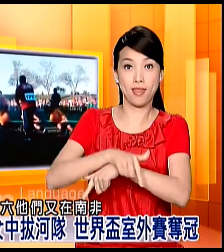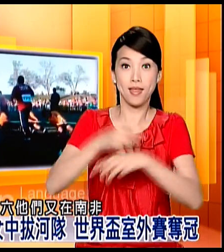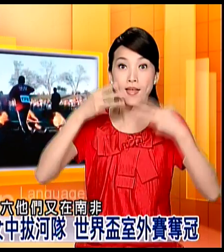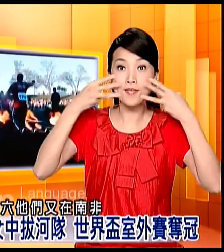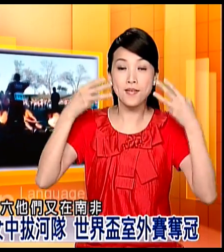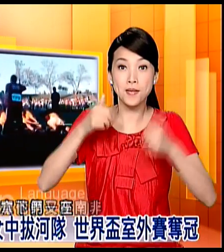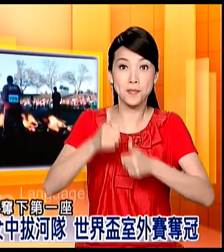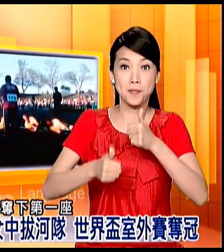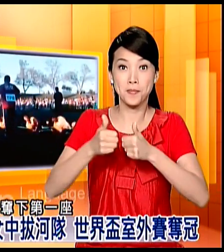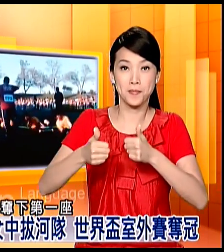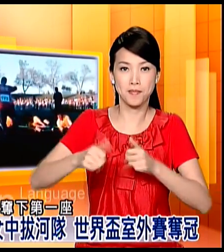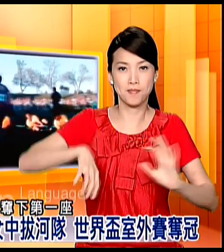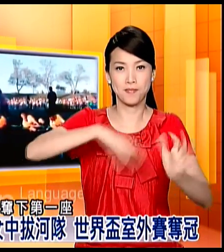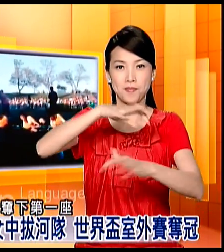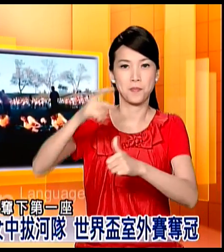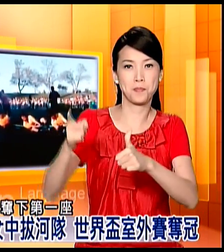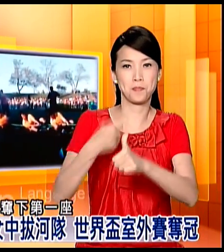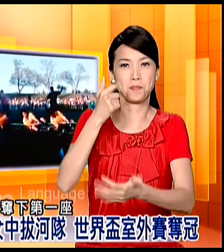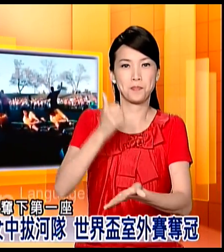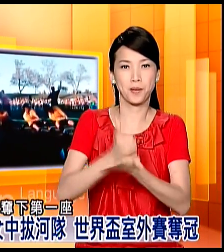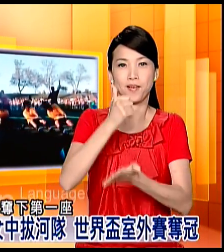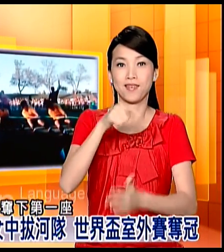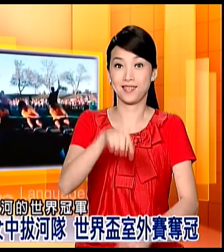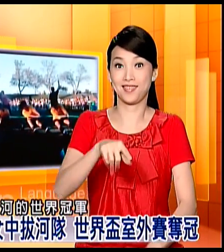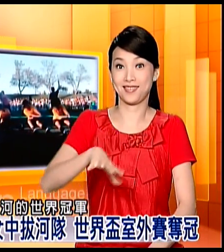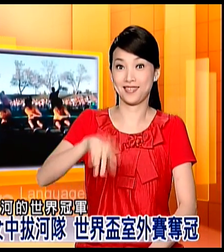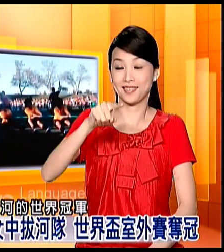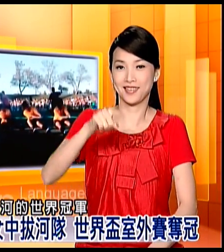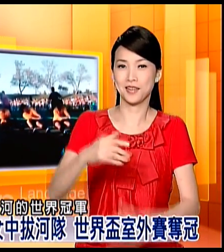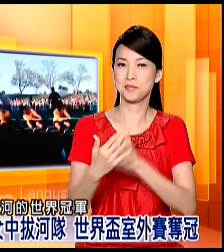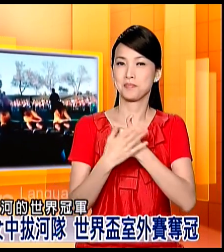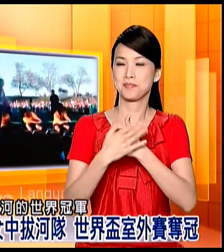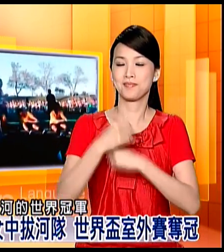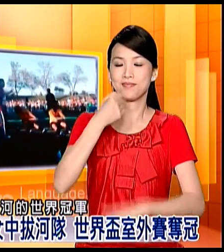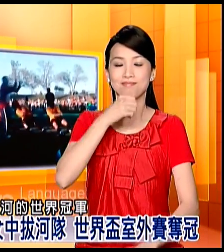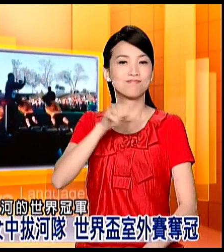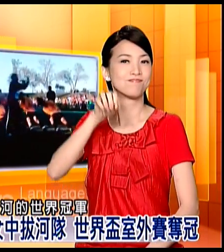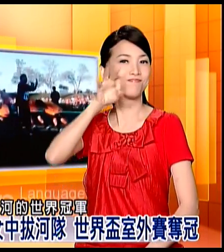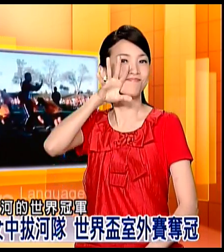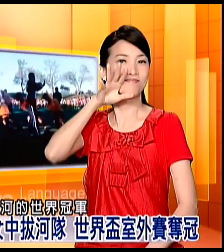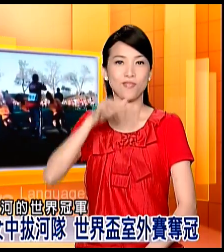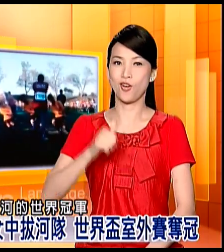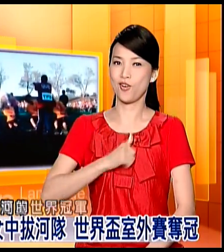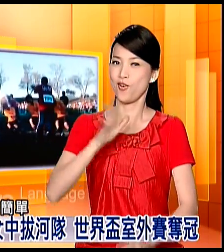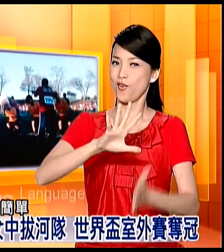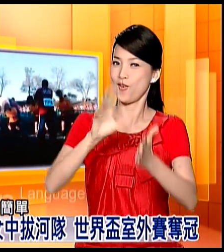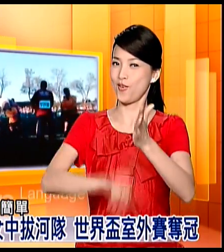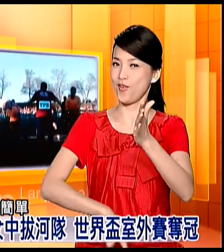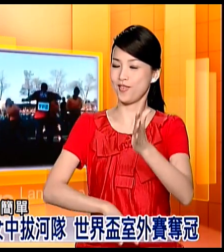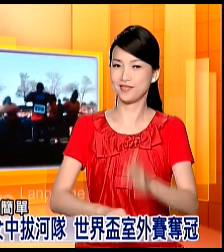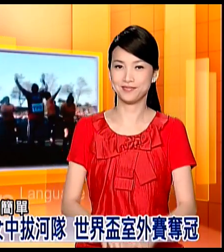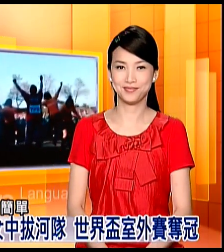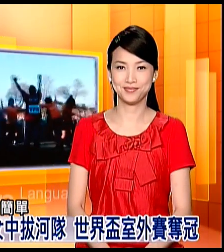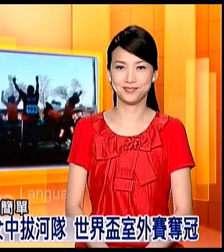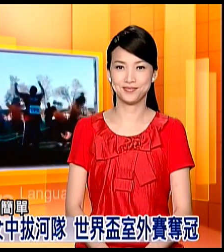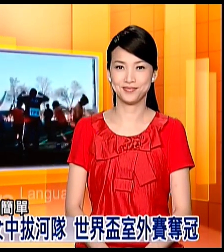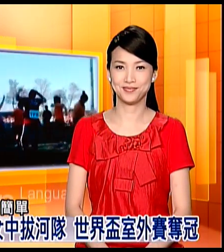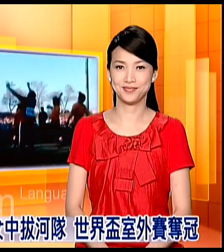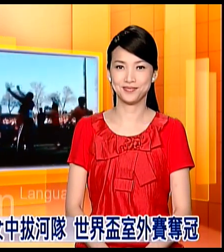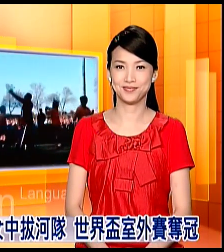南非为台湾夺下第一座室外拔河的世界冠军，相当不简单。